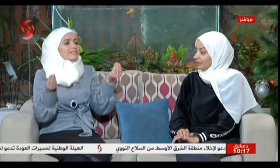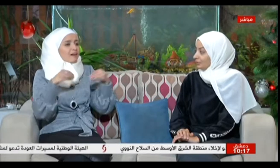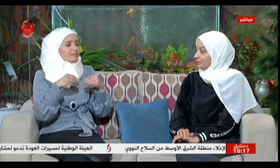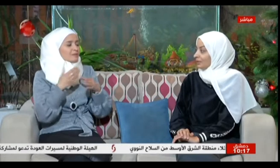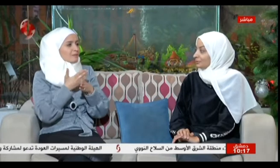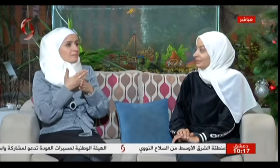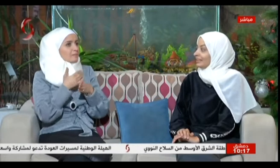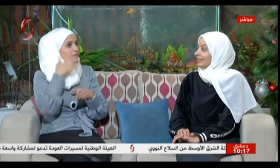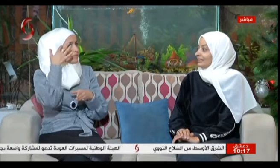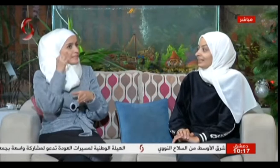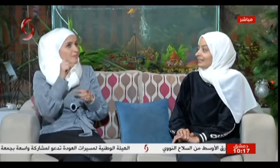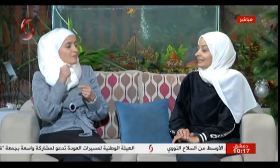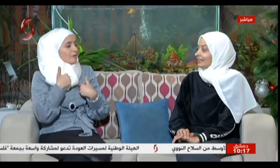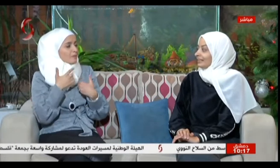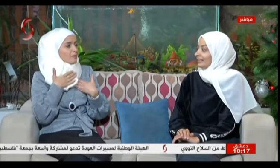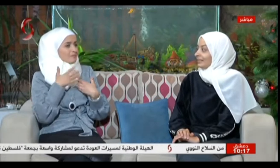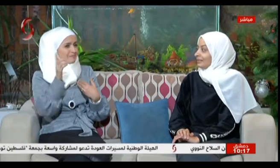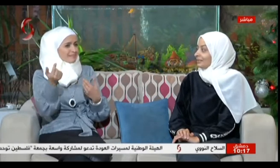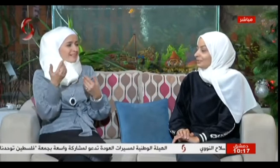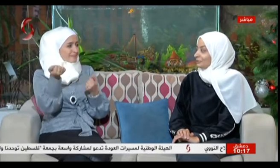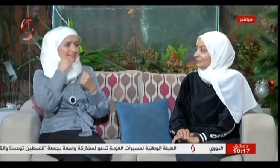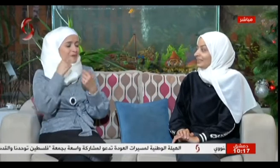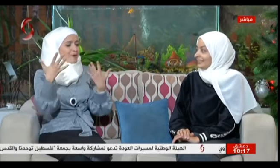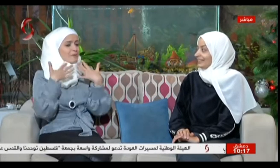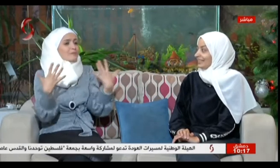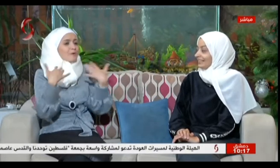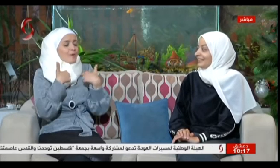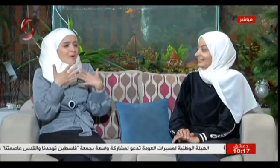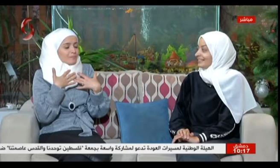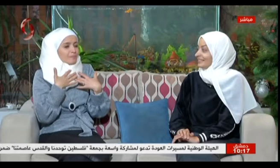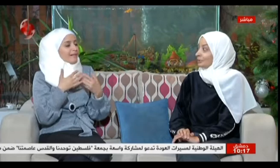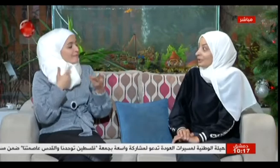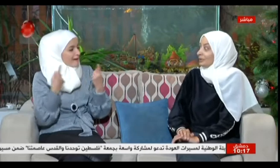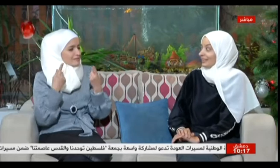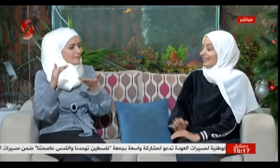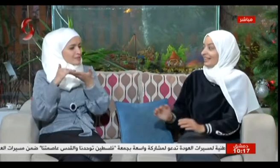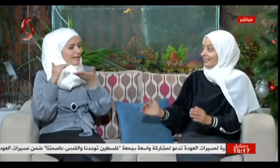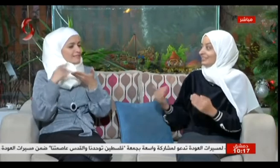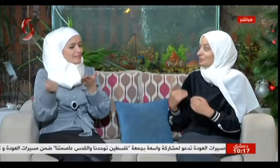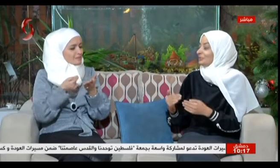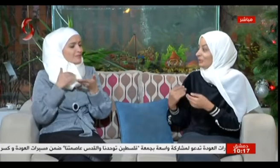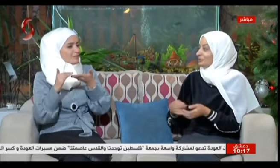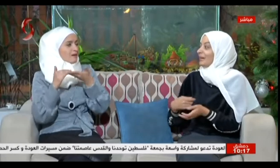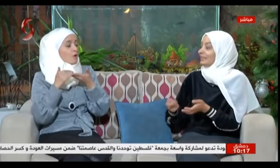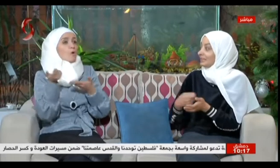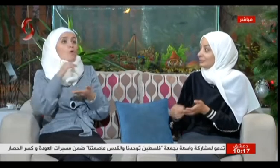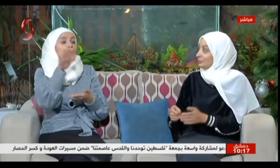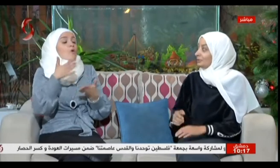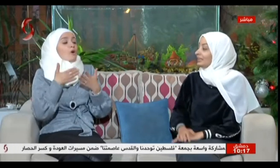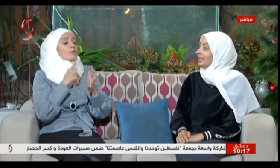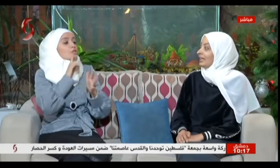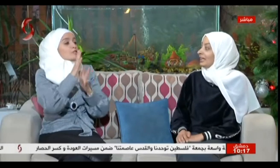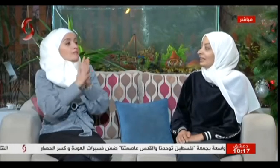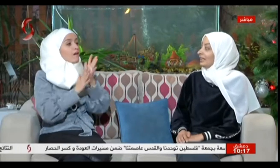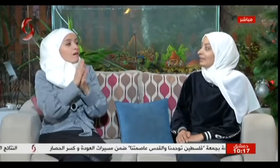يحبوني، حتى لا كانوا يساعدوني، يعني يشوفوني اني حدا ذكي، وكلهم يجوا يقعدوا معي